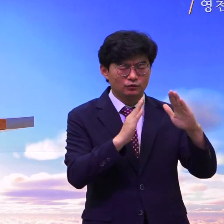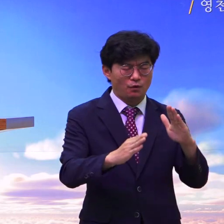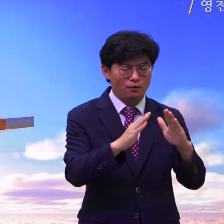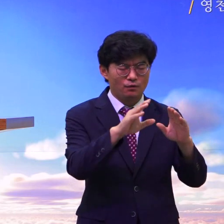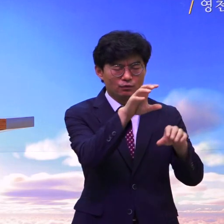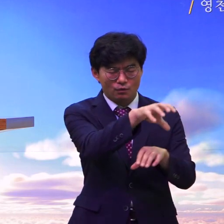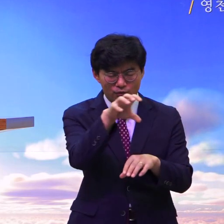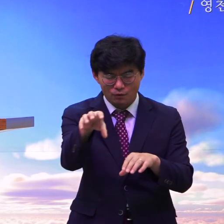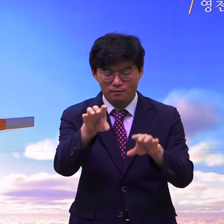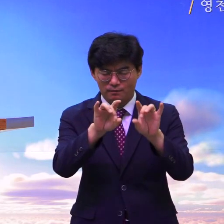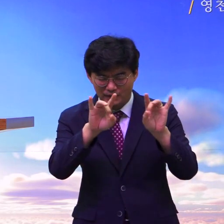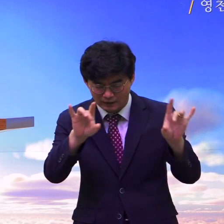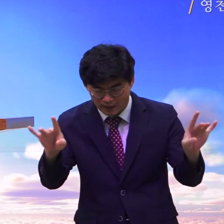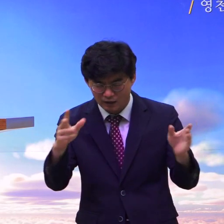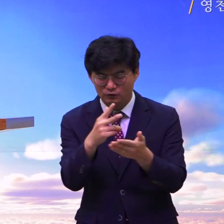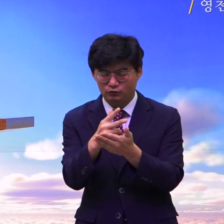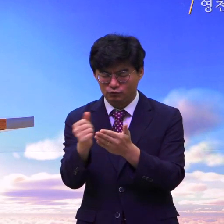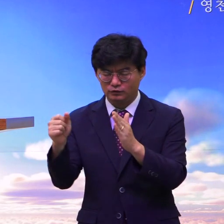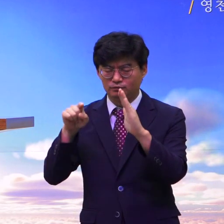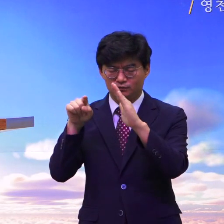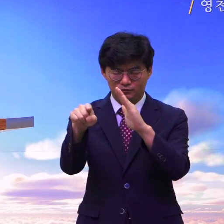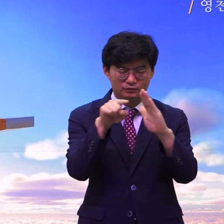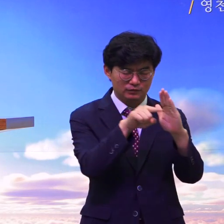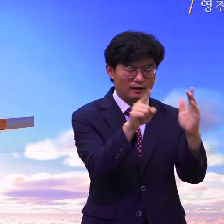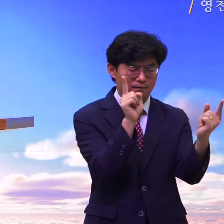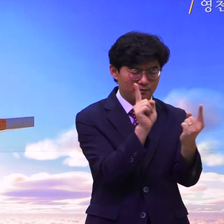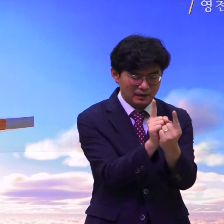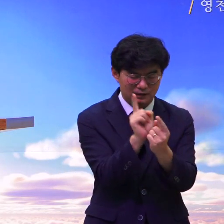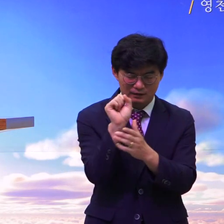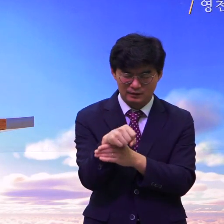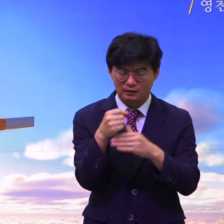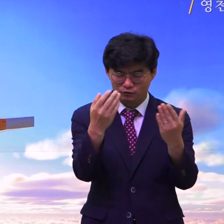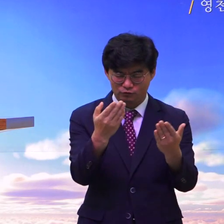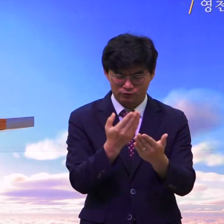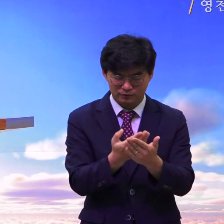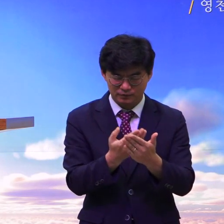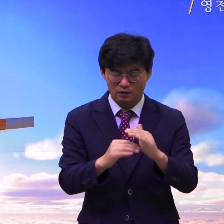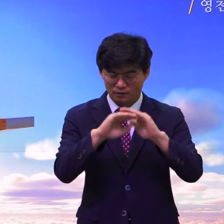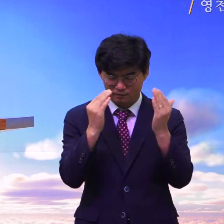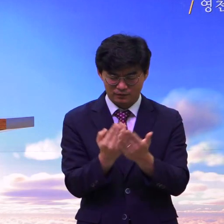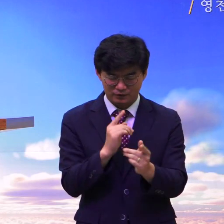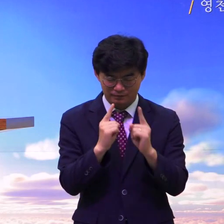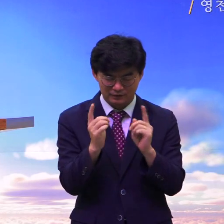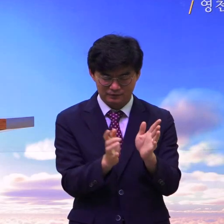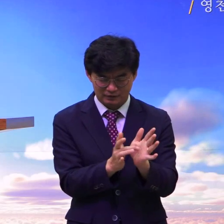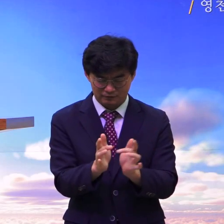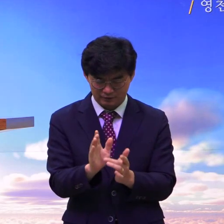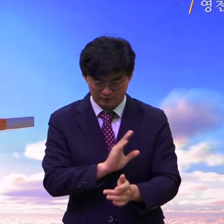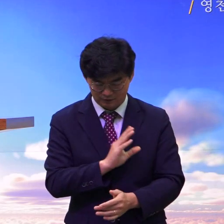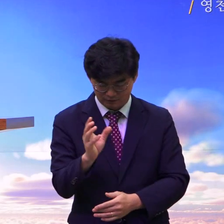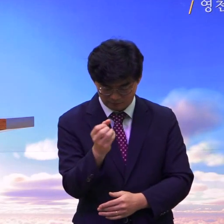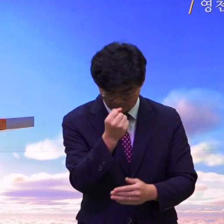만나는 기쁨을 허락하여 주시기 바라며 이 모든 말씀 돌아가신 예수님 이름으로 기도드립니다.